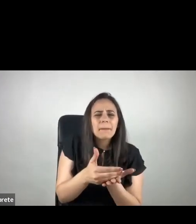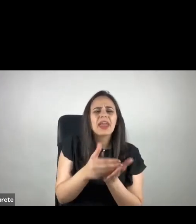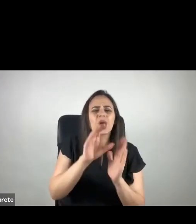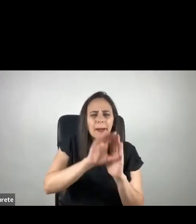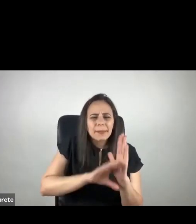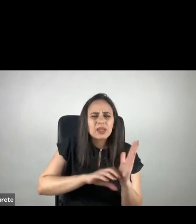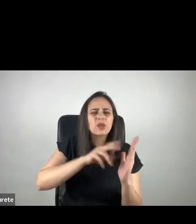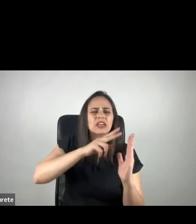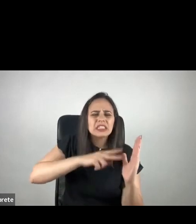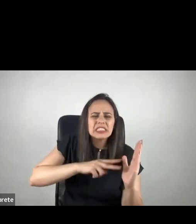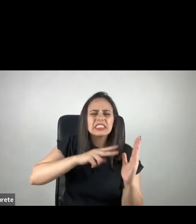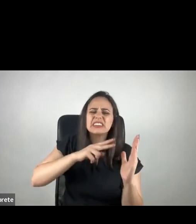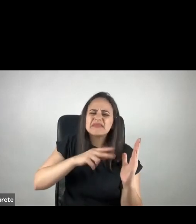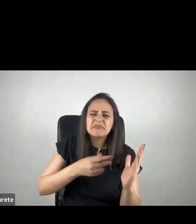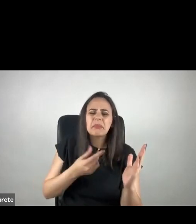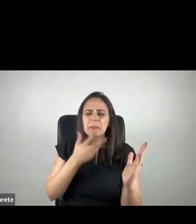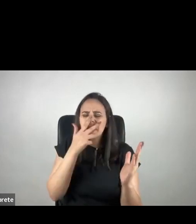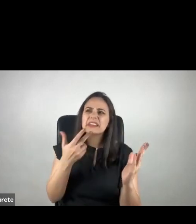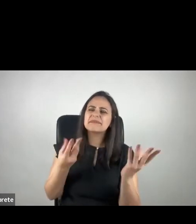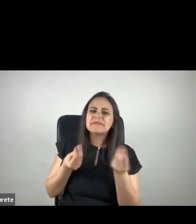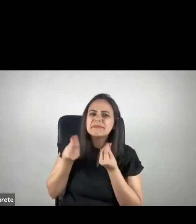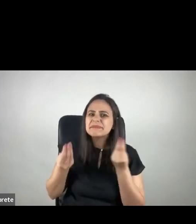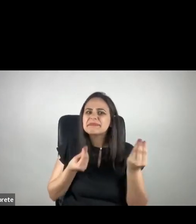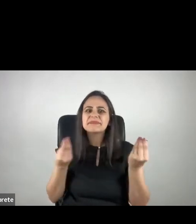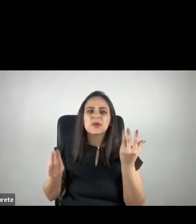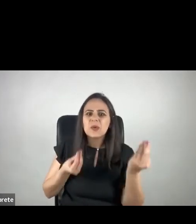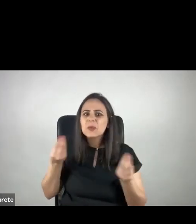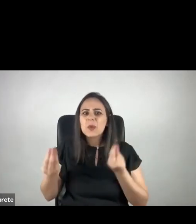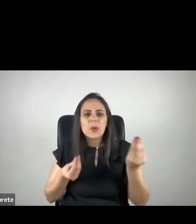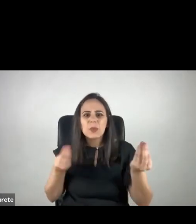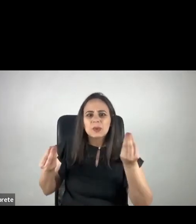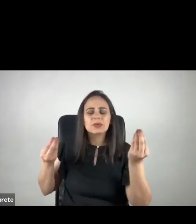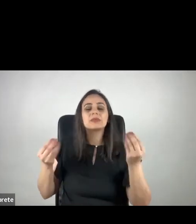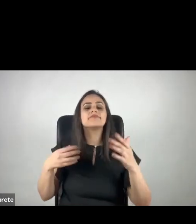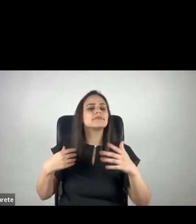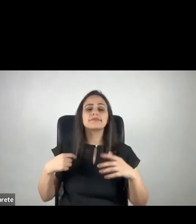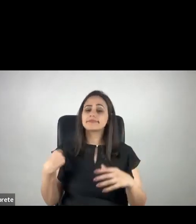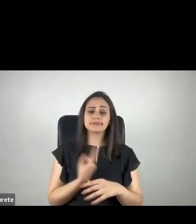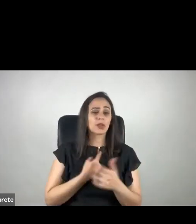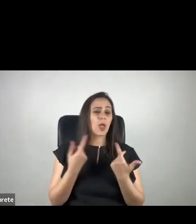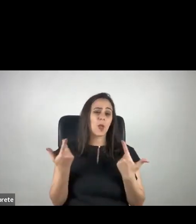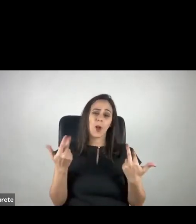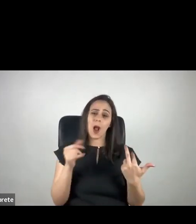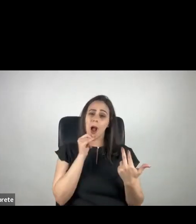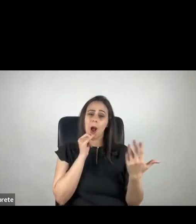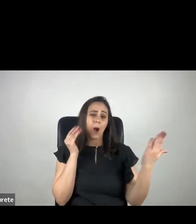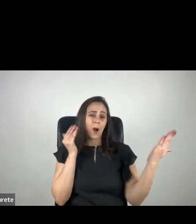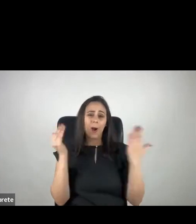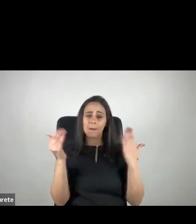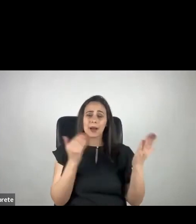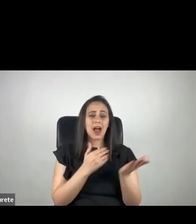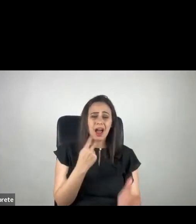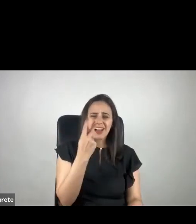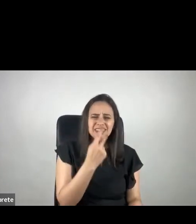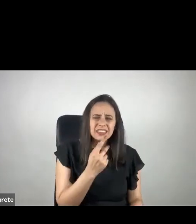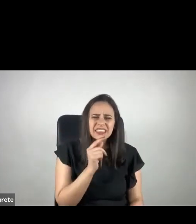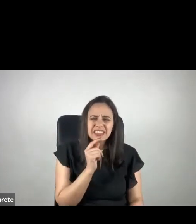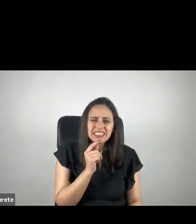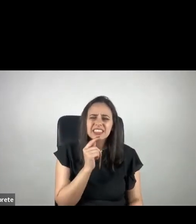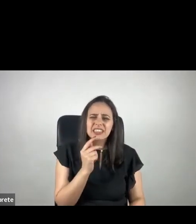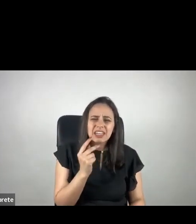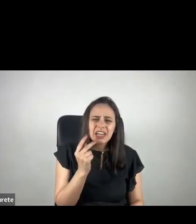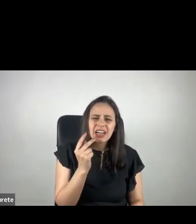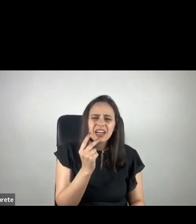vocês ficam meio perdidos, não só a gente também a leitura labial é como se fosse um livro. Depois que eu passo os